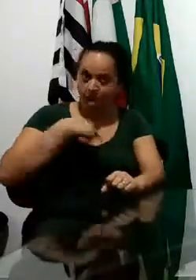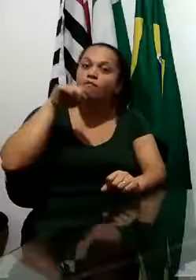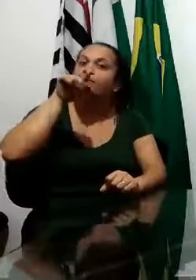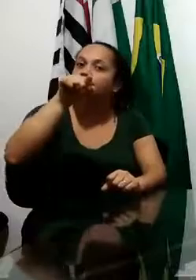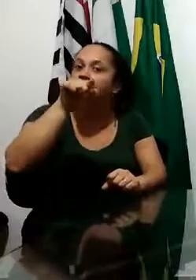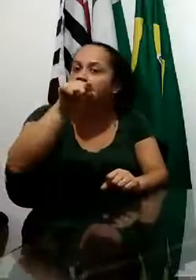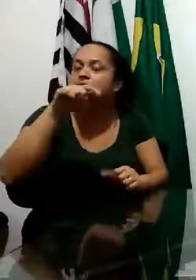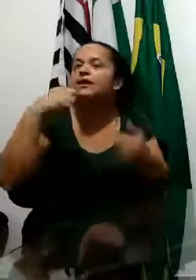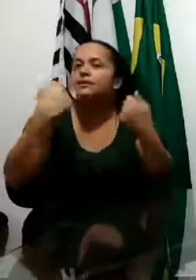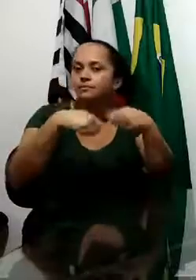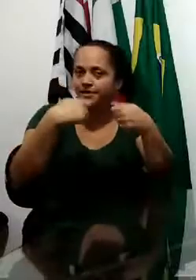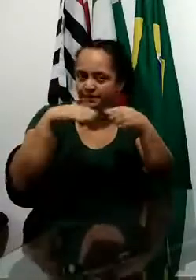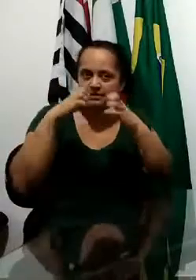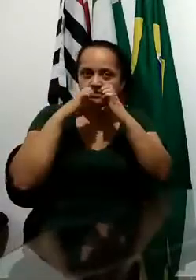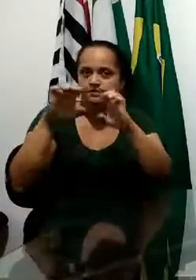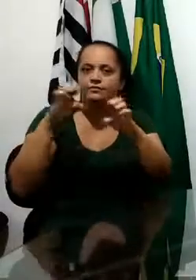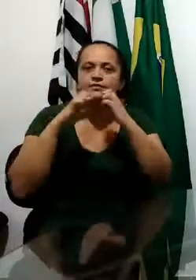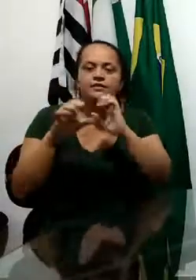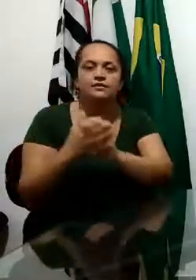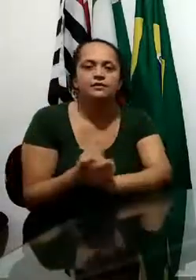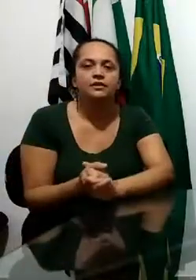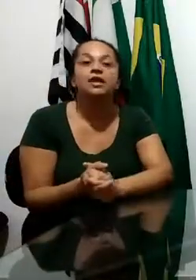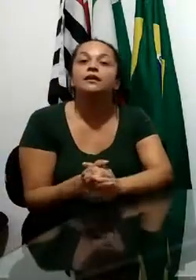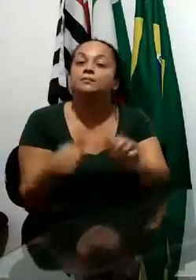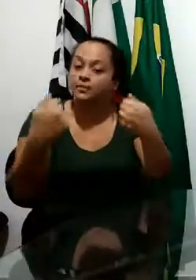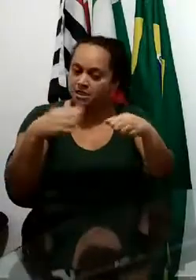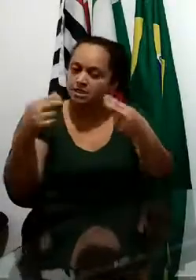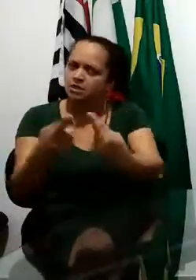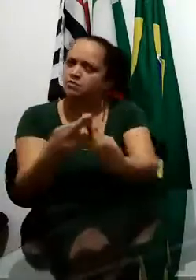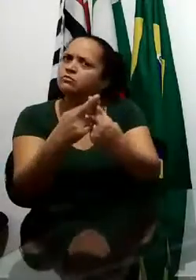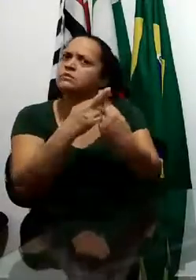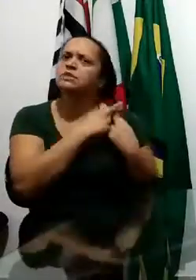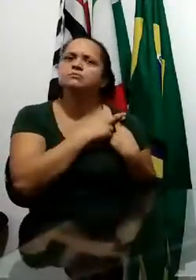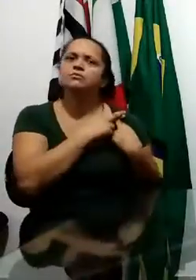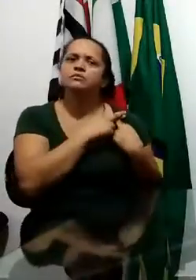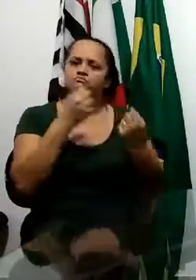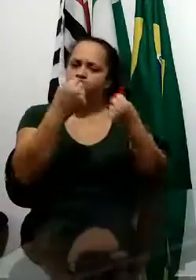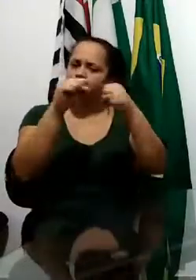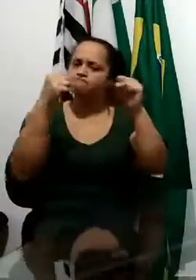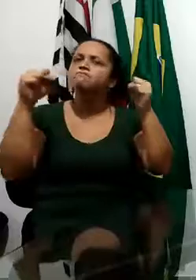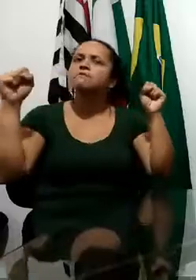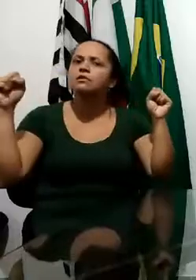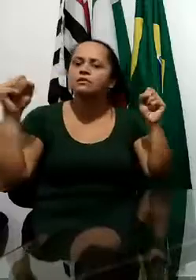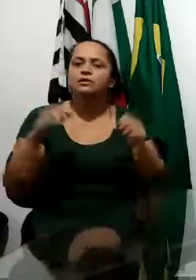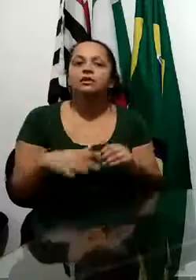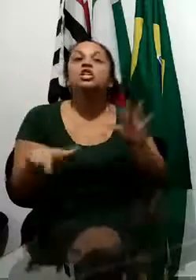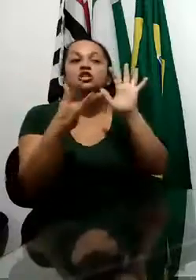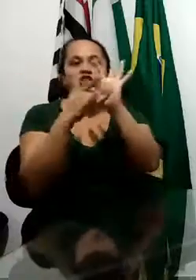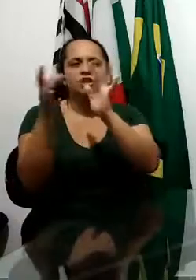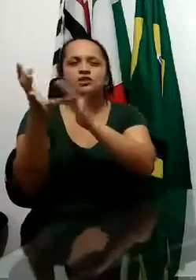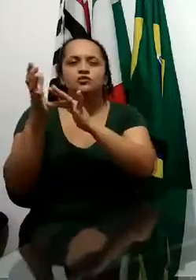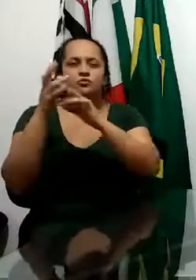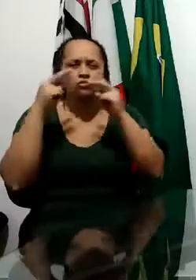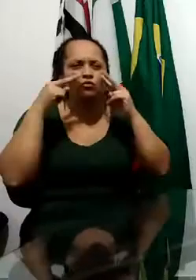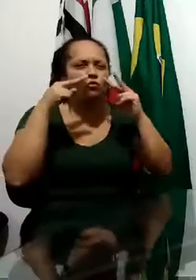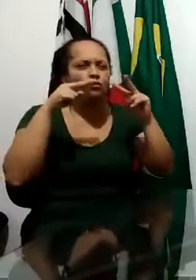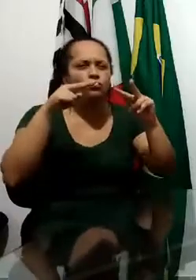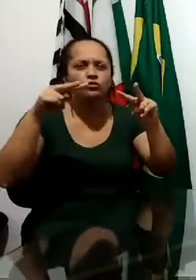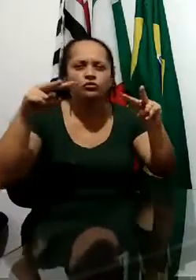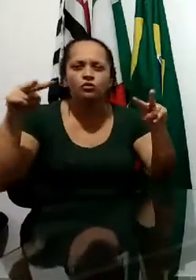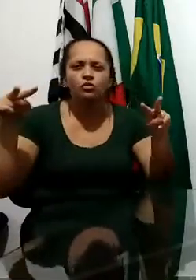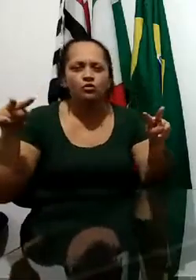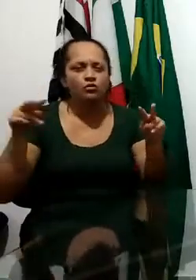uma enorme responsabilidade. Jesus disse, olhou assim para a seara e